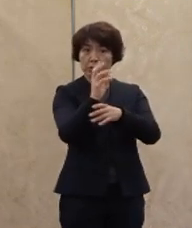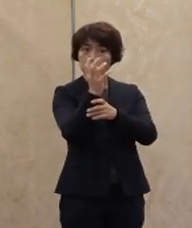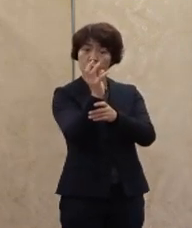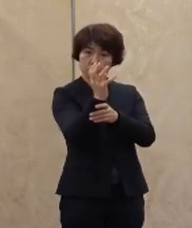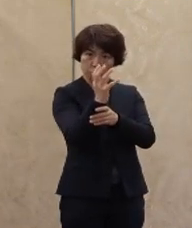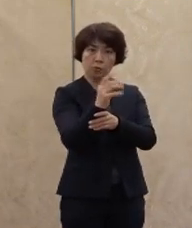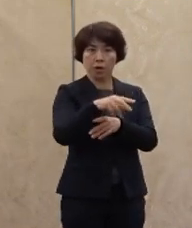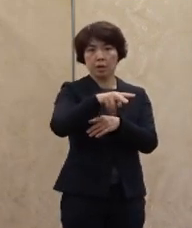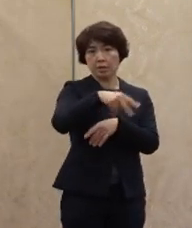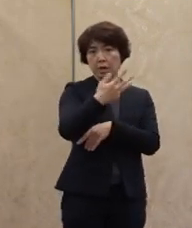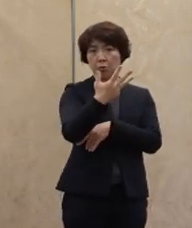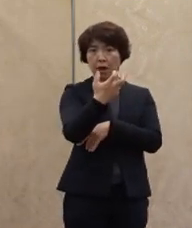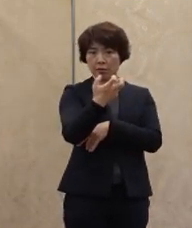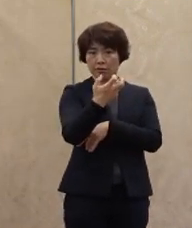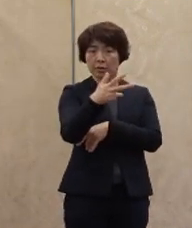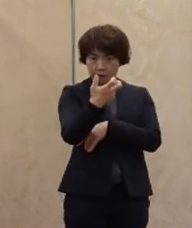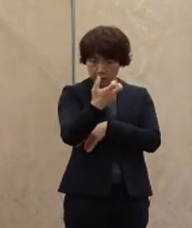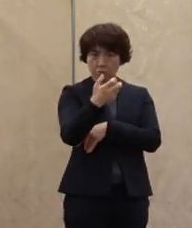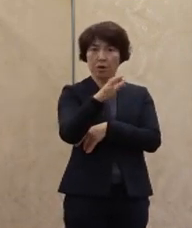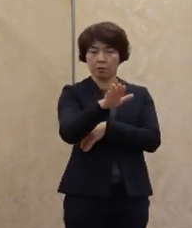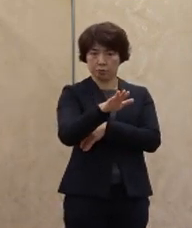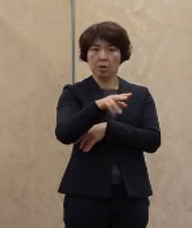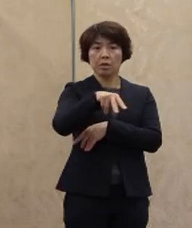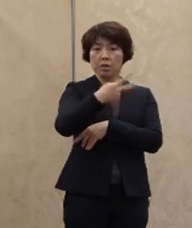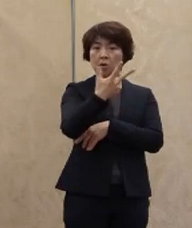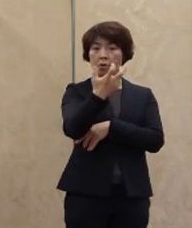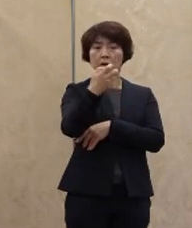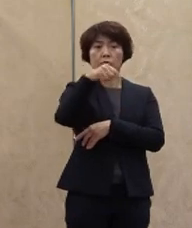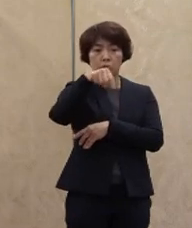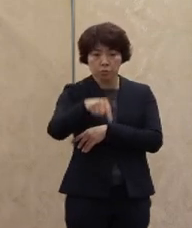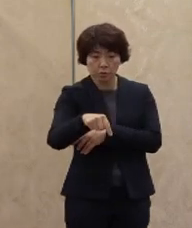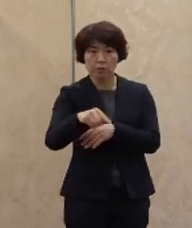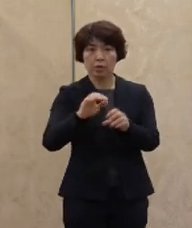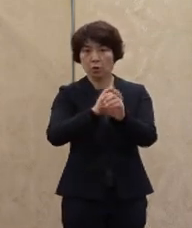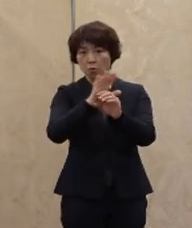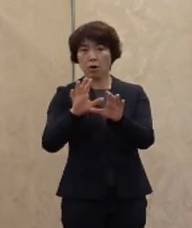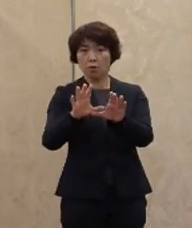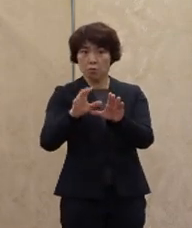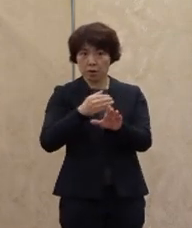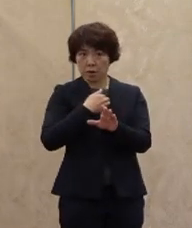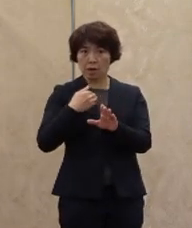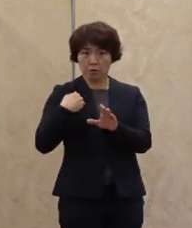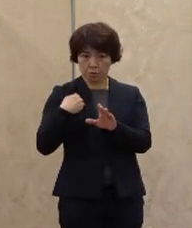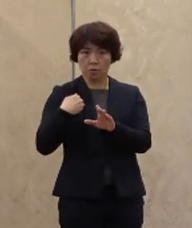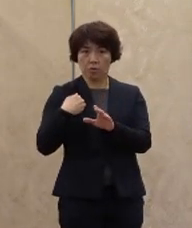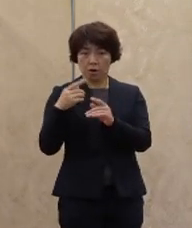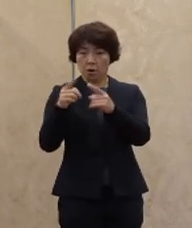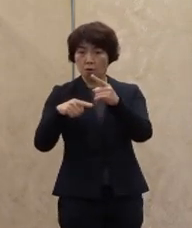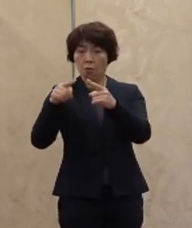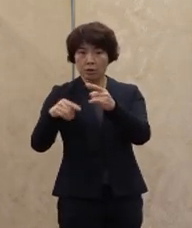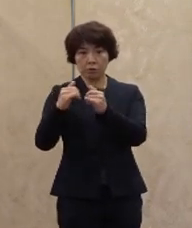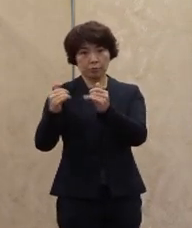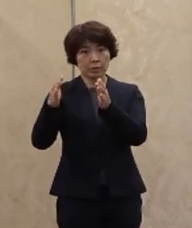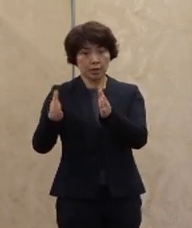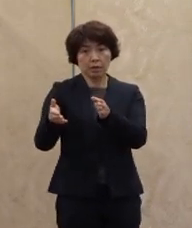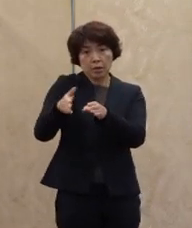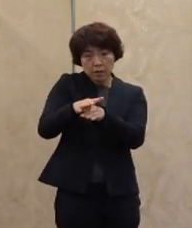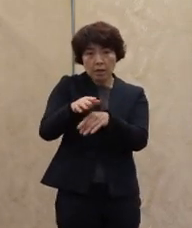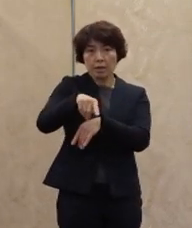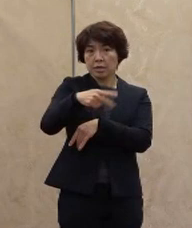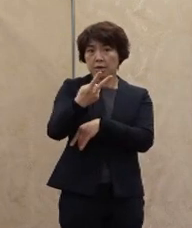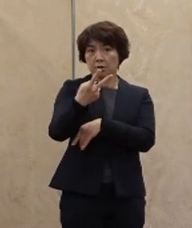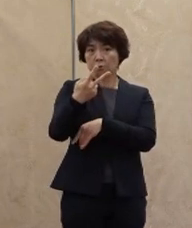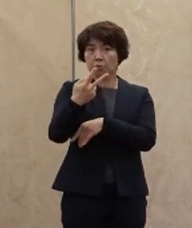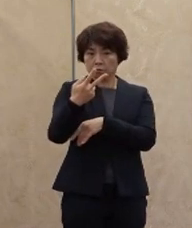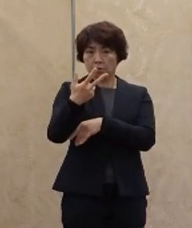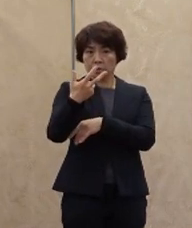270病院あります。で270病院のうちコロナを受け入れているのは、まあ、これ公立民間で約70あります。でその270病院